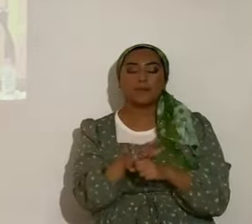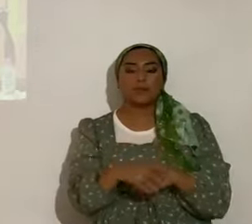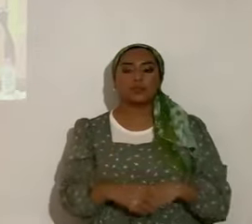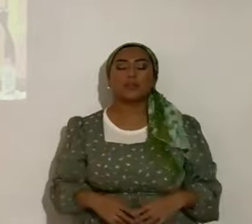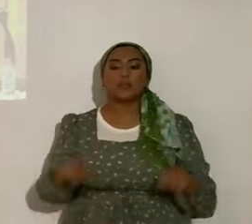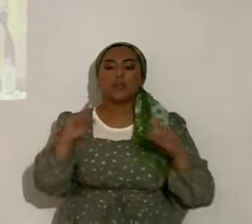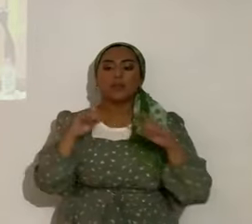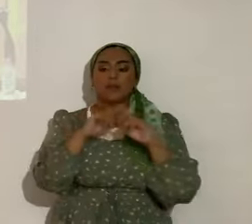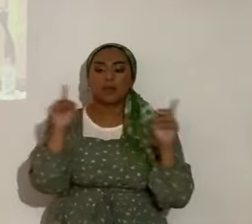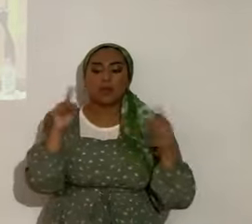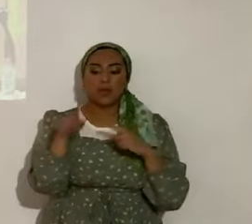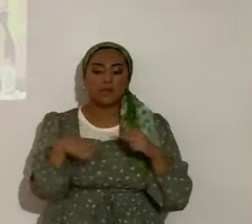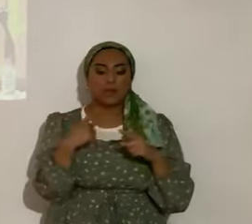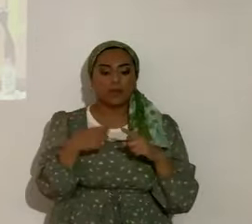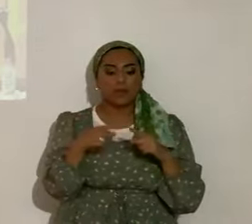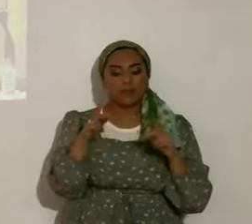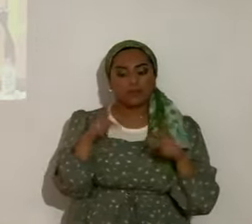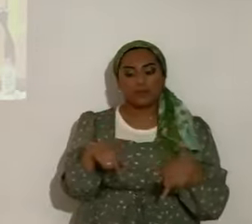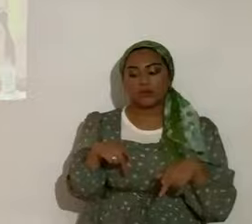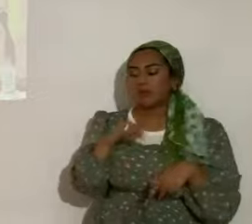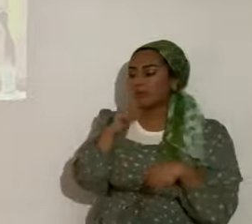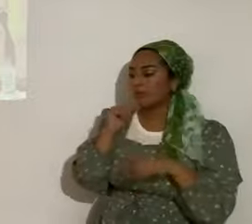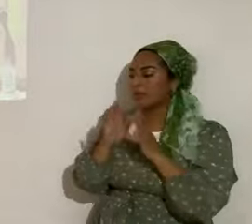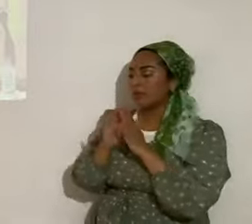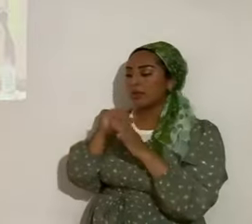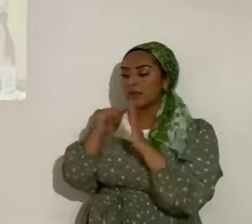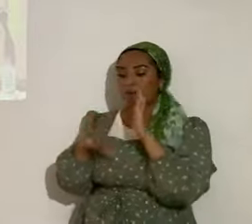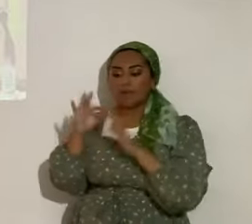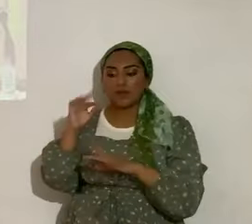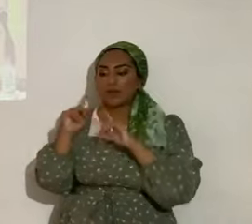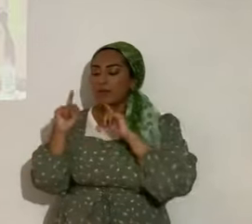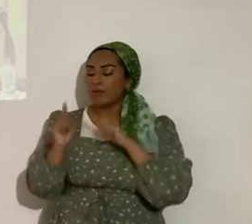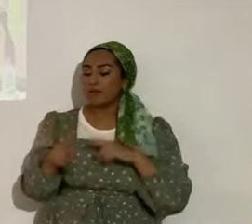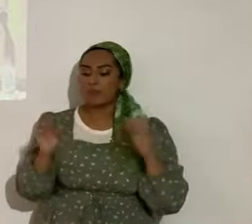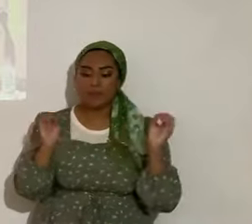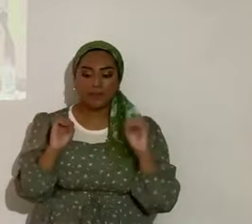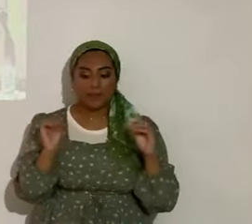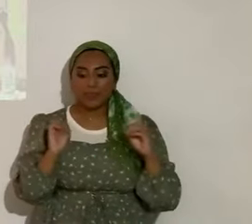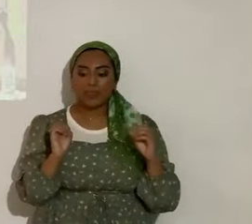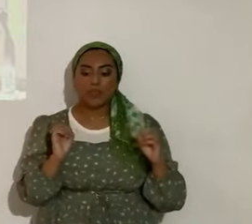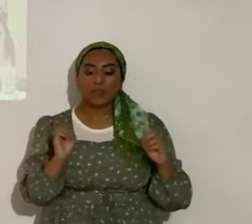Pero cuando la persona no ora y no encuentra respuesta, es